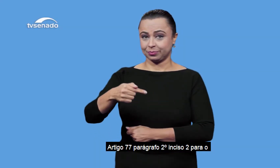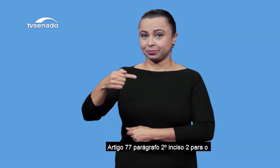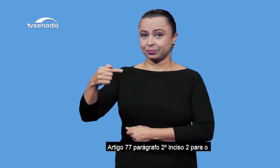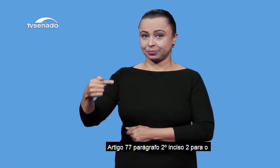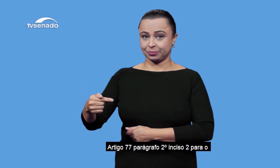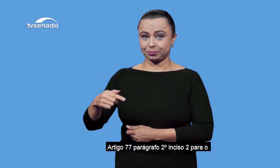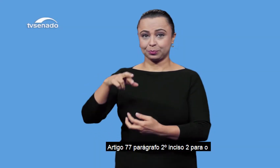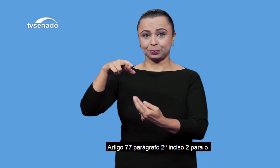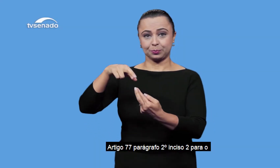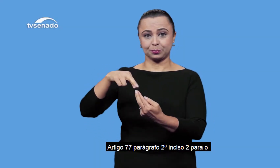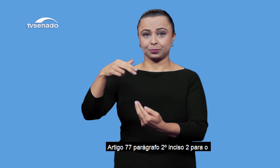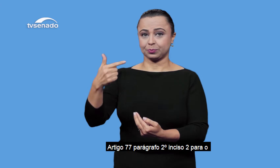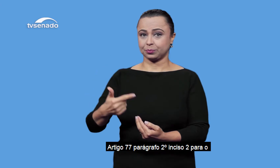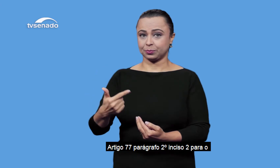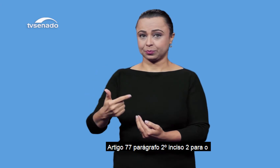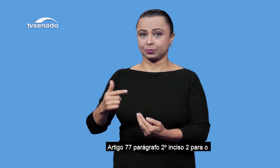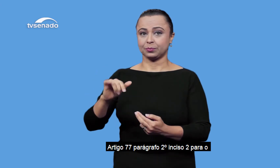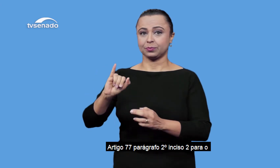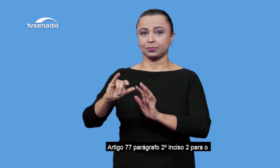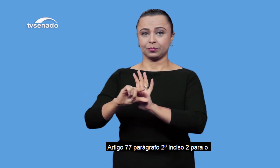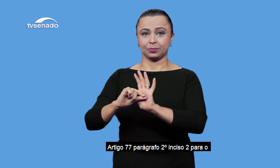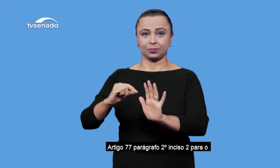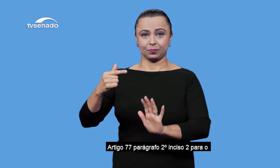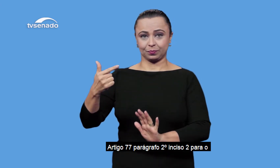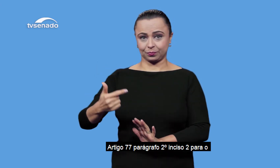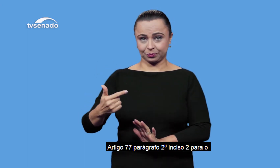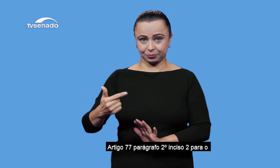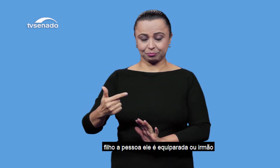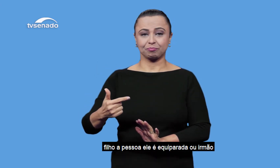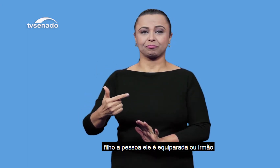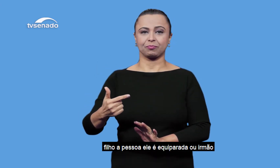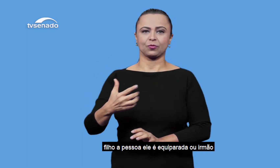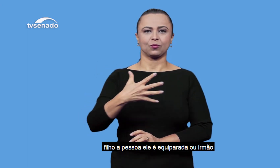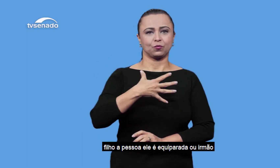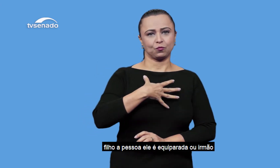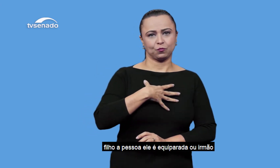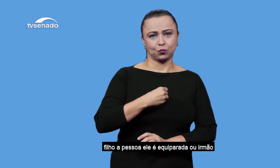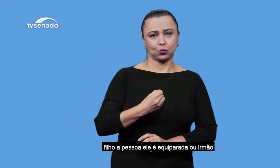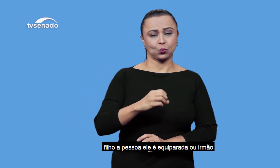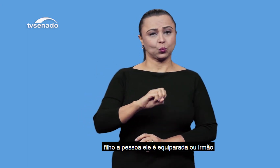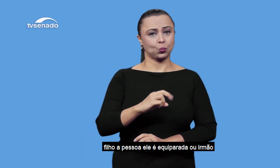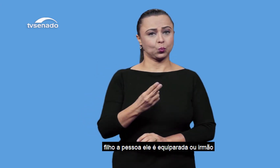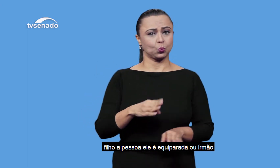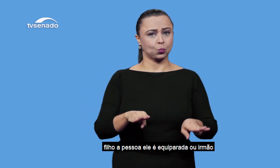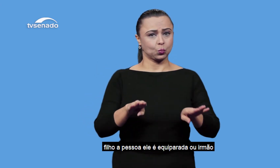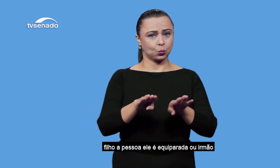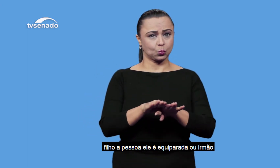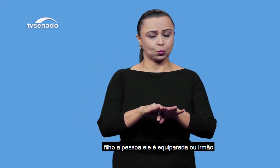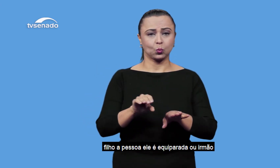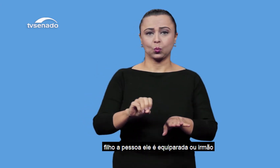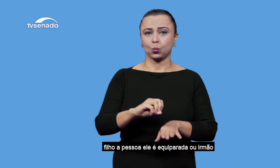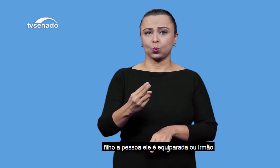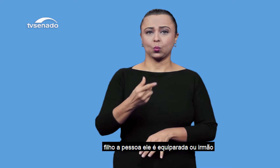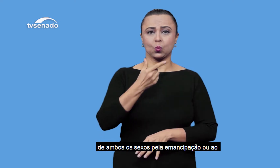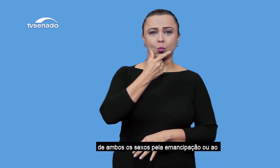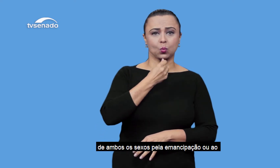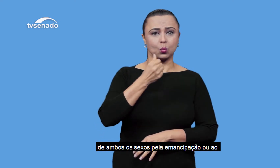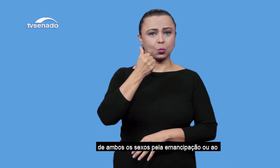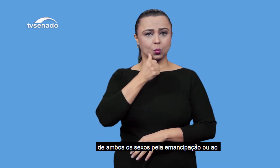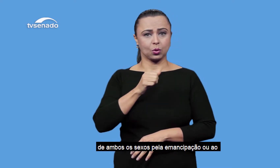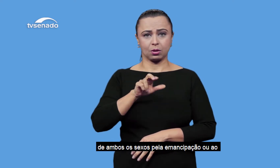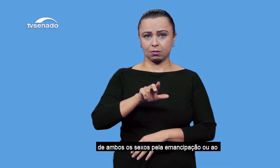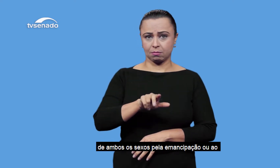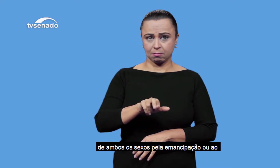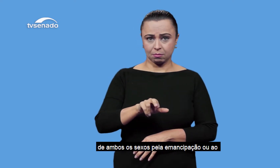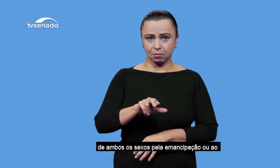77 parágrafo 2º inciso 2 para o filho a pessoa ele é equiparada ou irmão de ambos os sexos